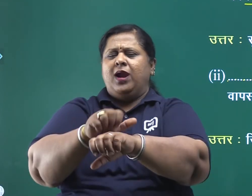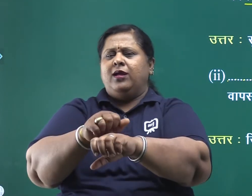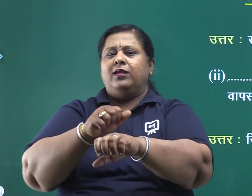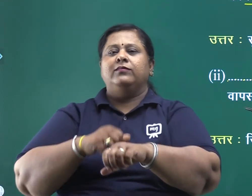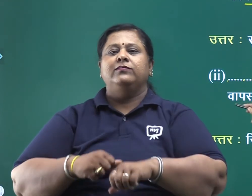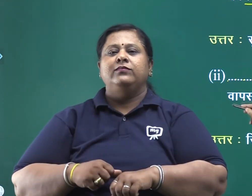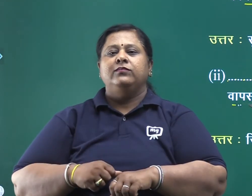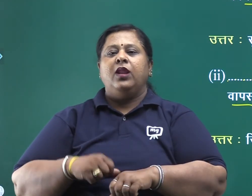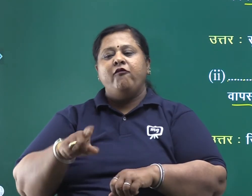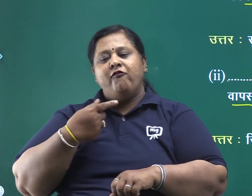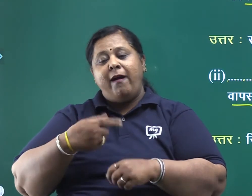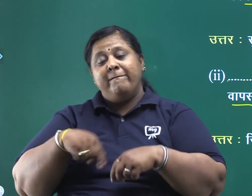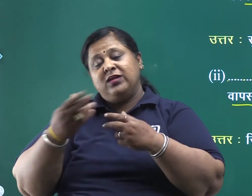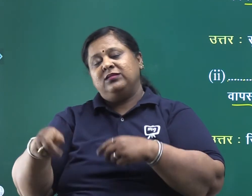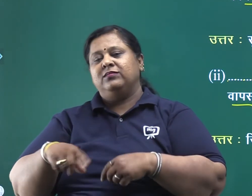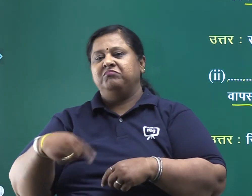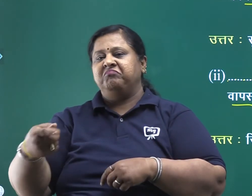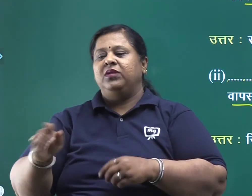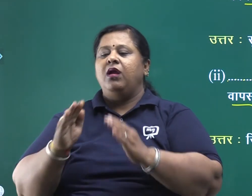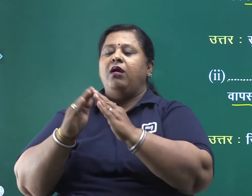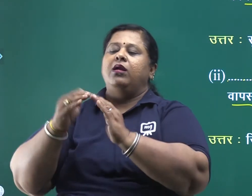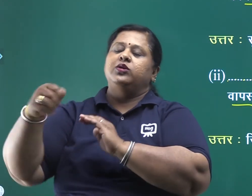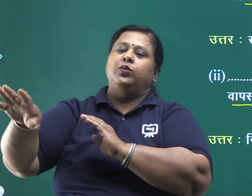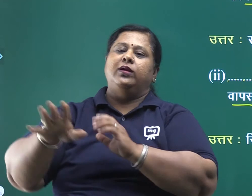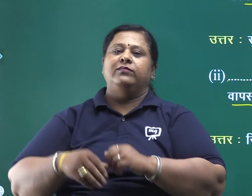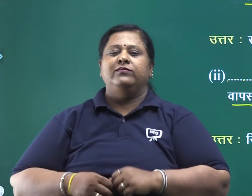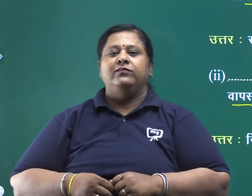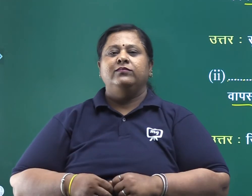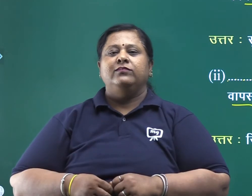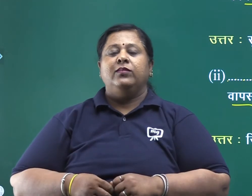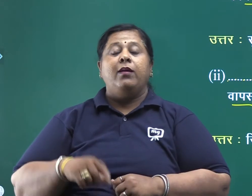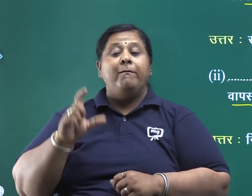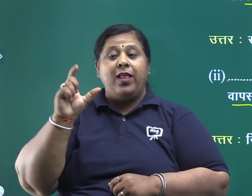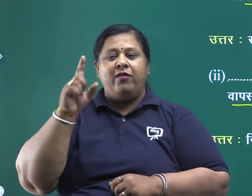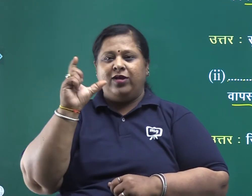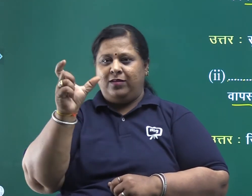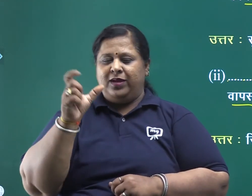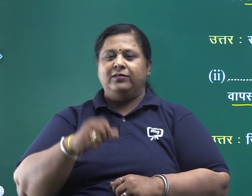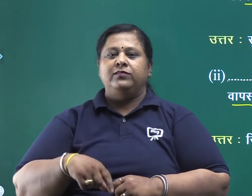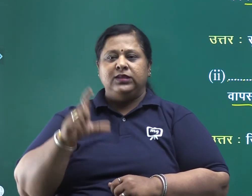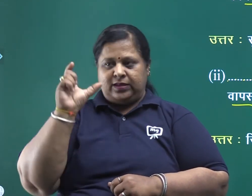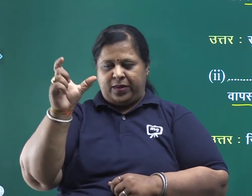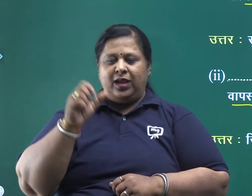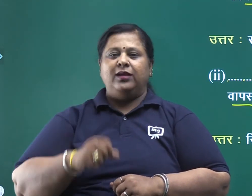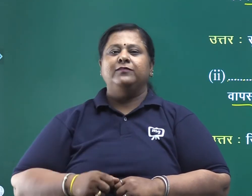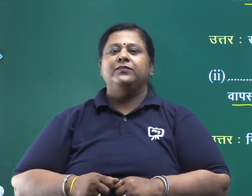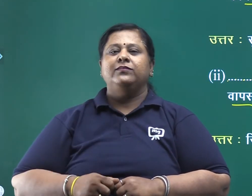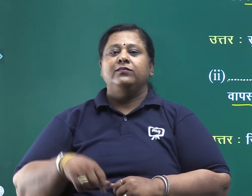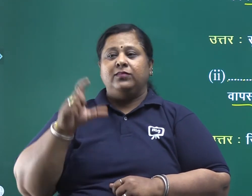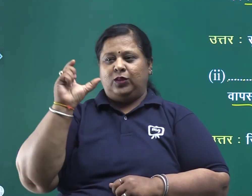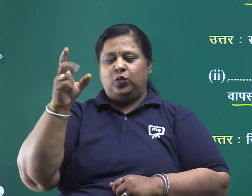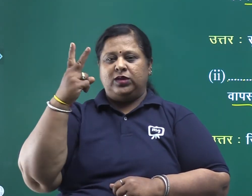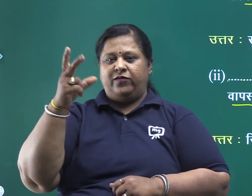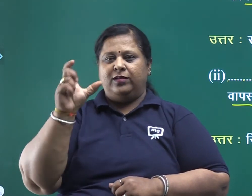पकड़कर वापस घर छोड़ गए। पहला विकल्प है सिपाही या